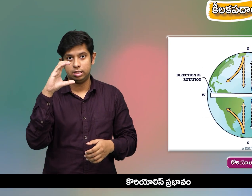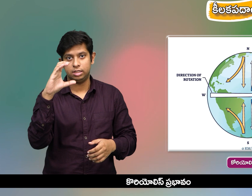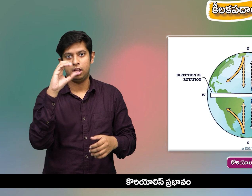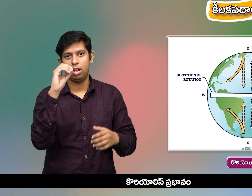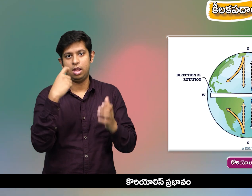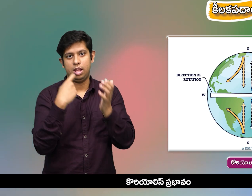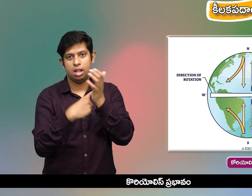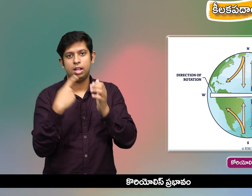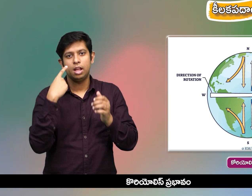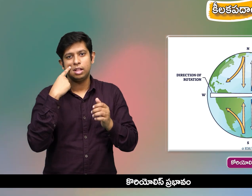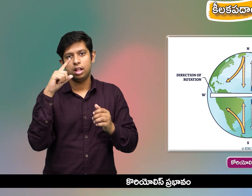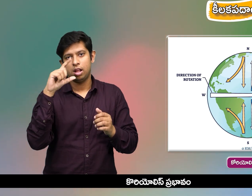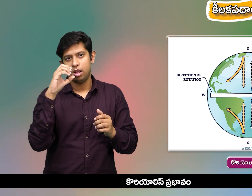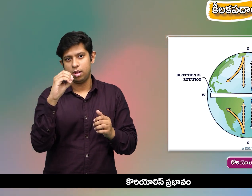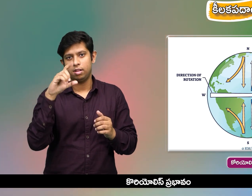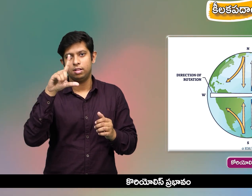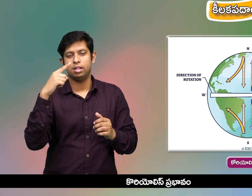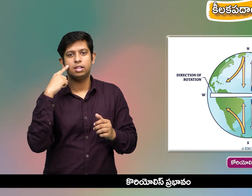కోరియోలిస్ ప్రభావం